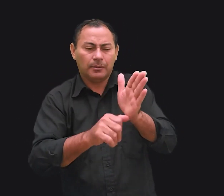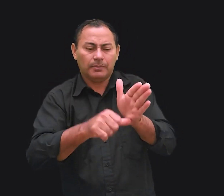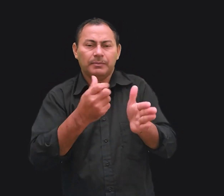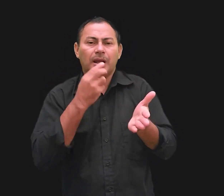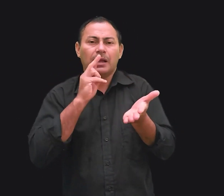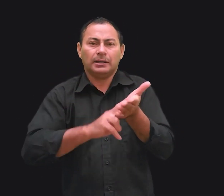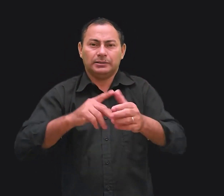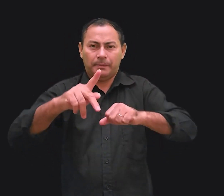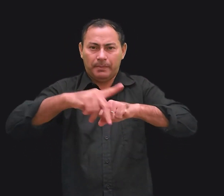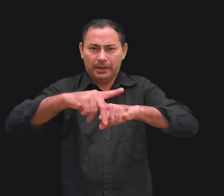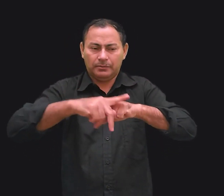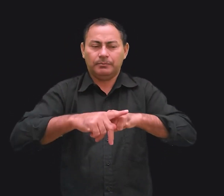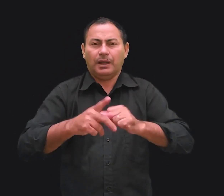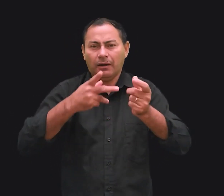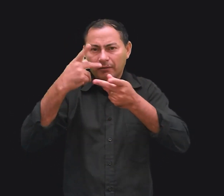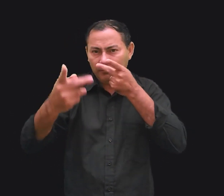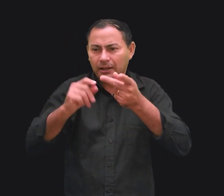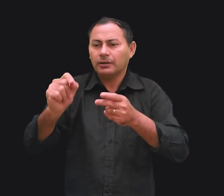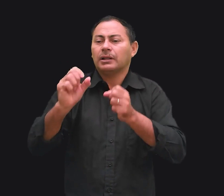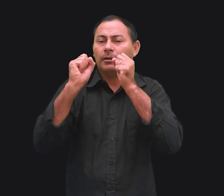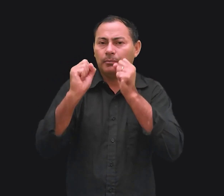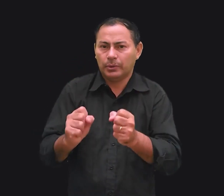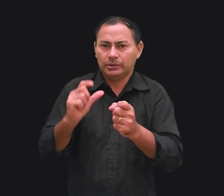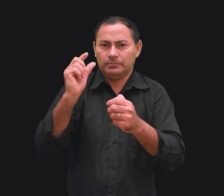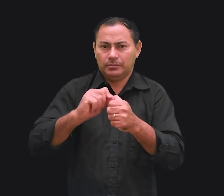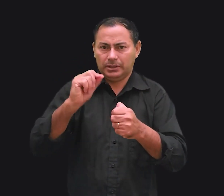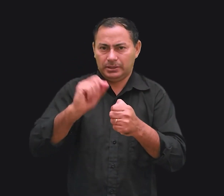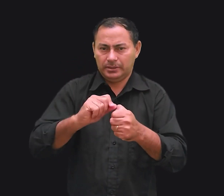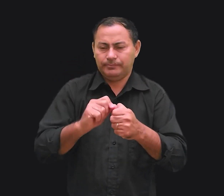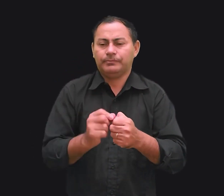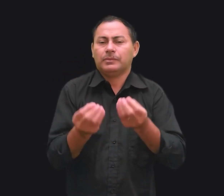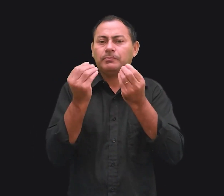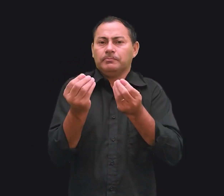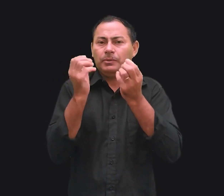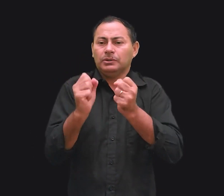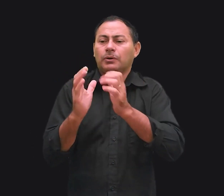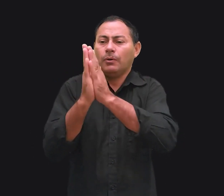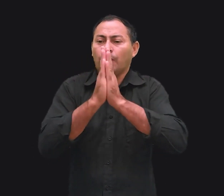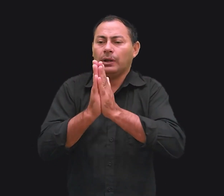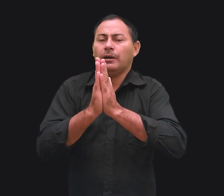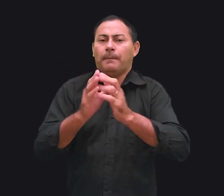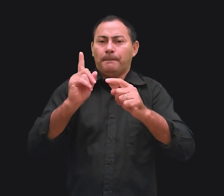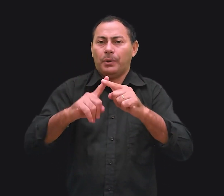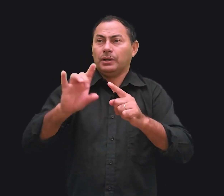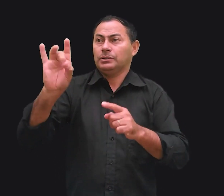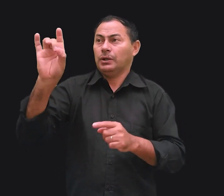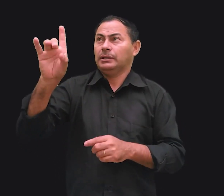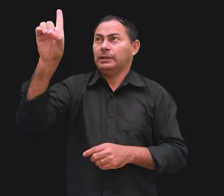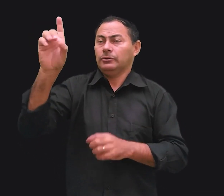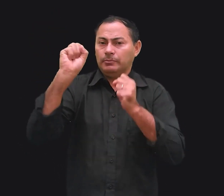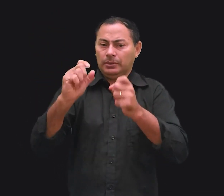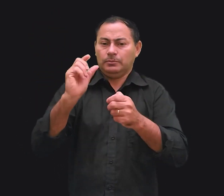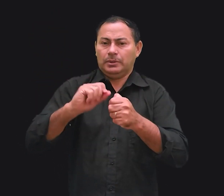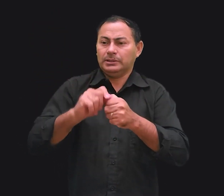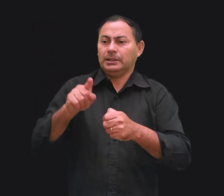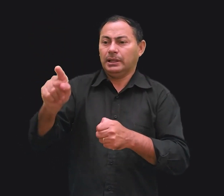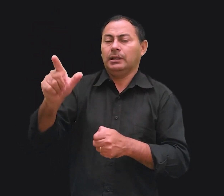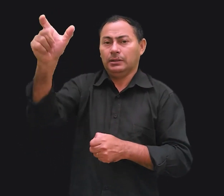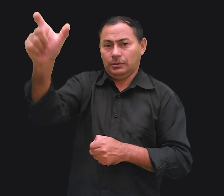de 1 Pedro. Falei sobre o que ela poderia fazer e como poderia orar, porque só Deus poderia fazer dele